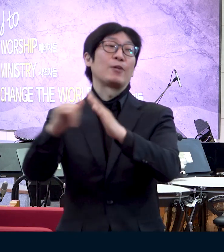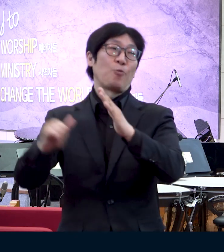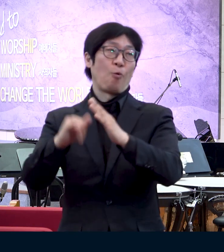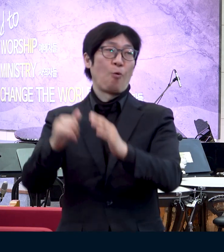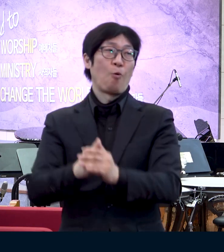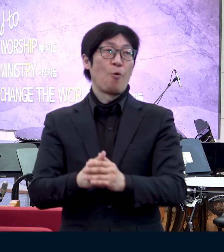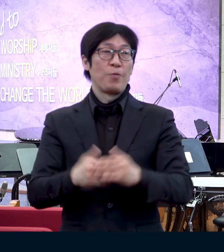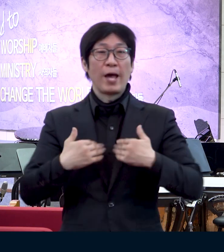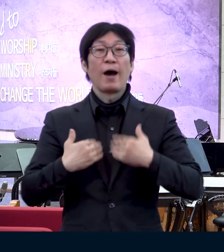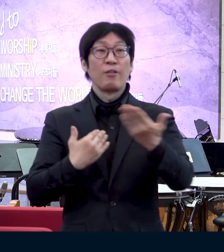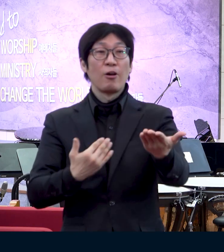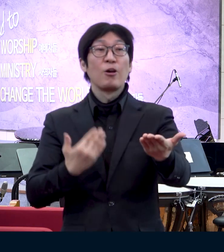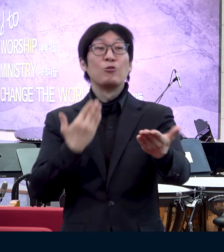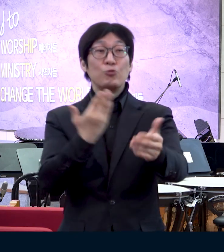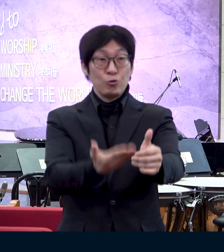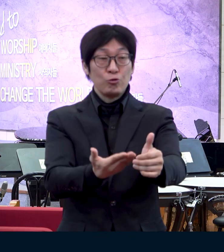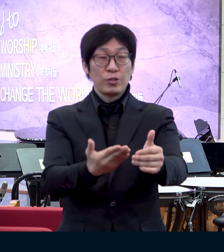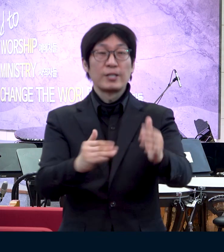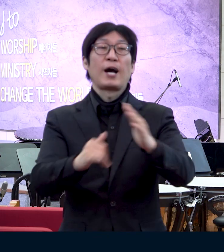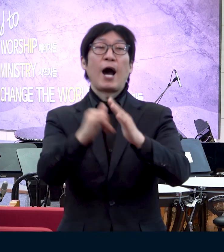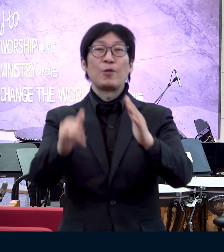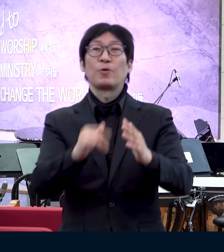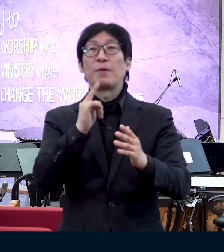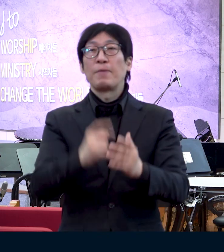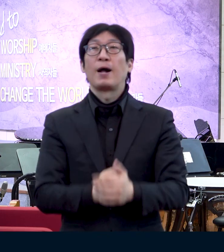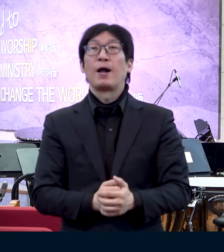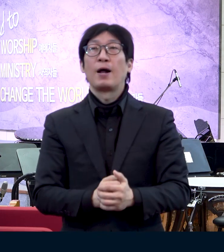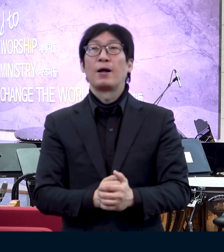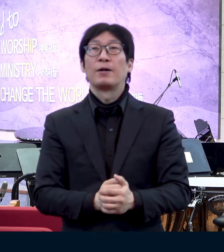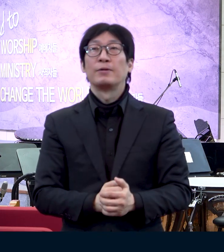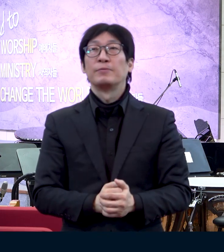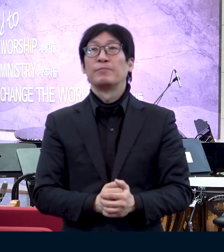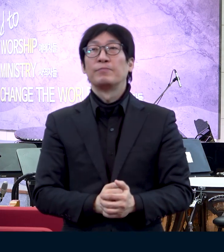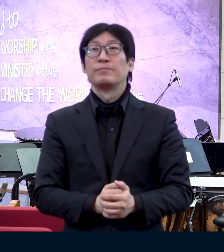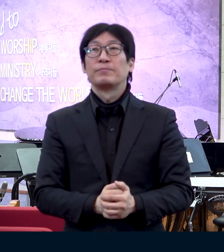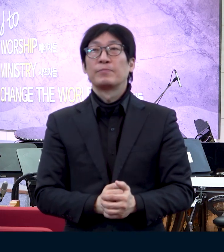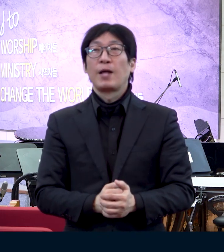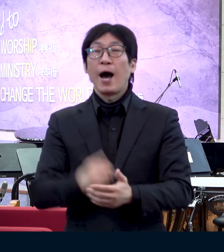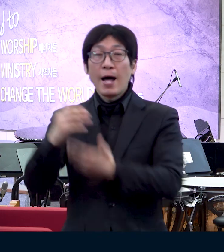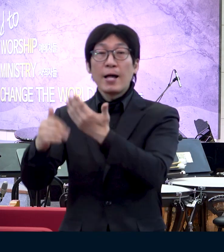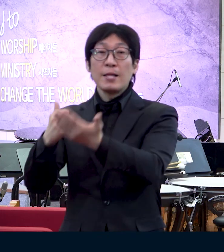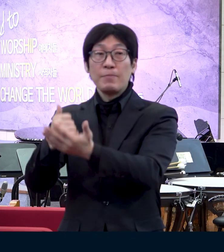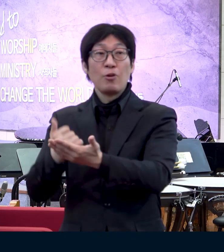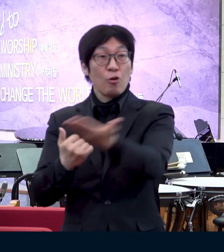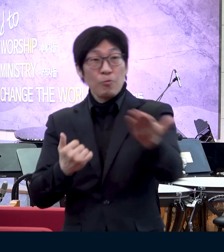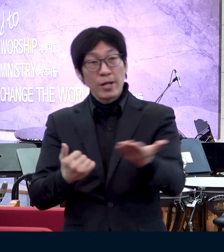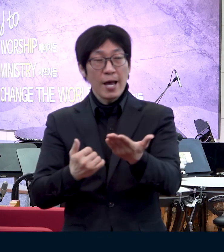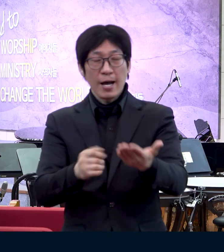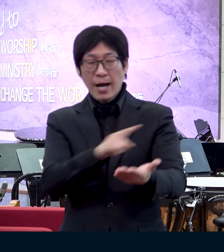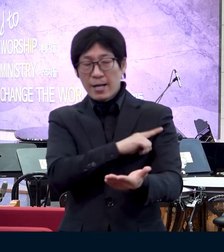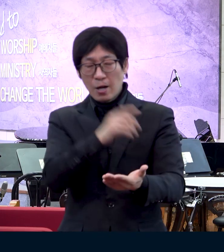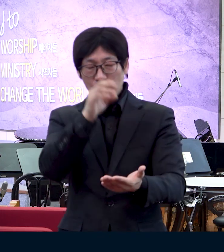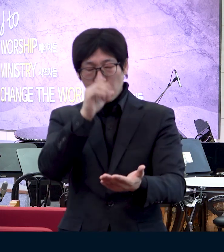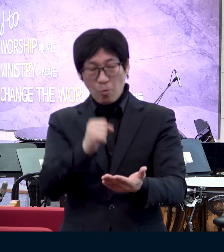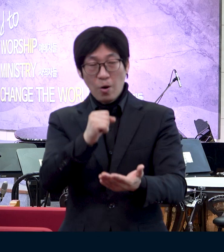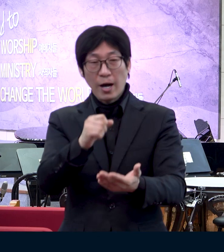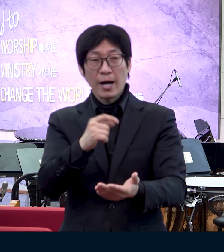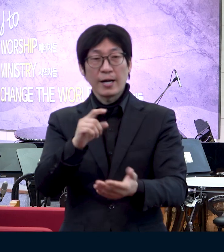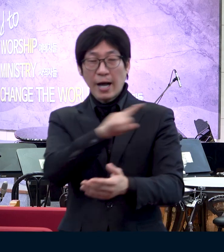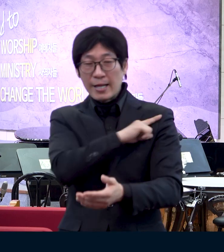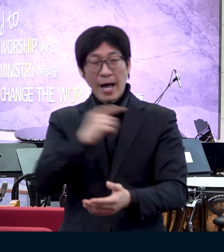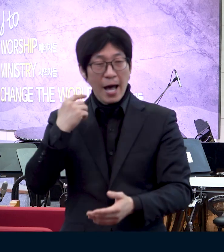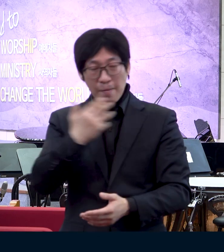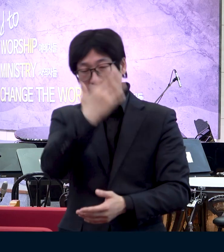이게 바로 내가 내게 준 가족이라고. 예, 그렇습니다. 가족은 그게 가족이다. 하나님이 나에게 가장 좋은 것으로,